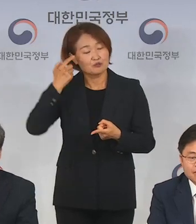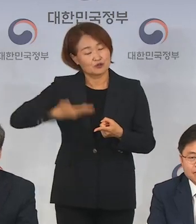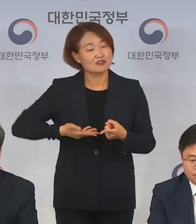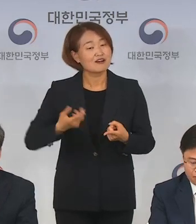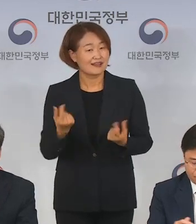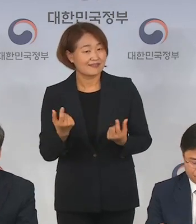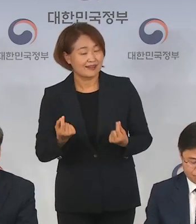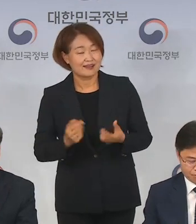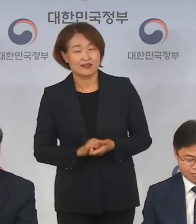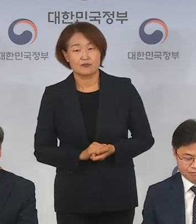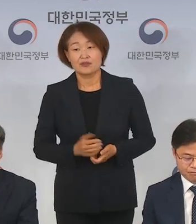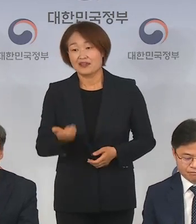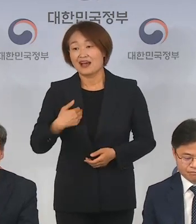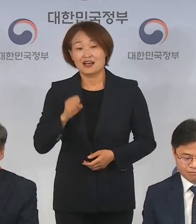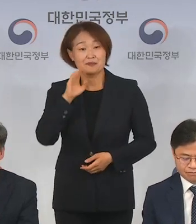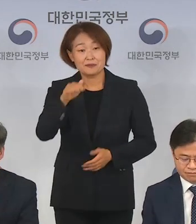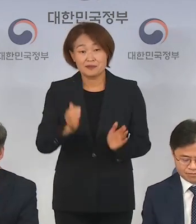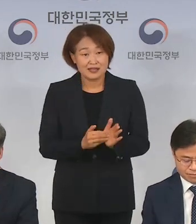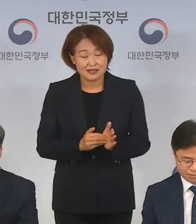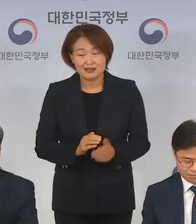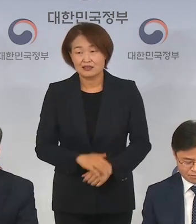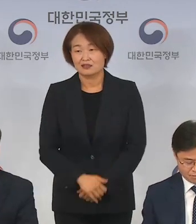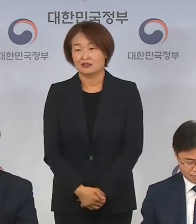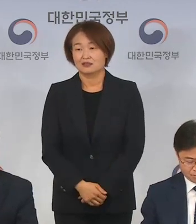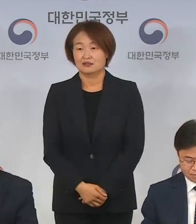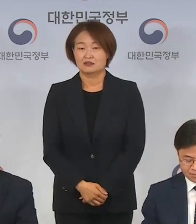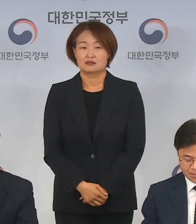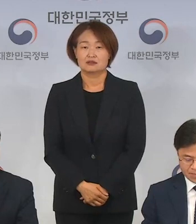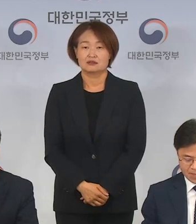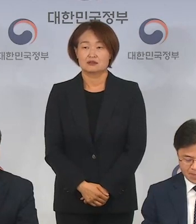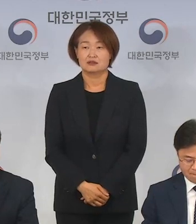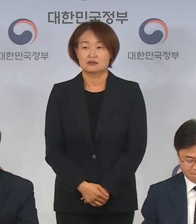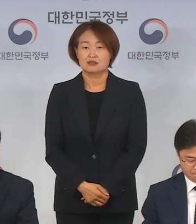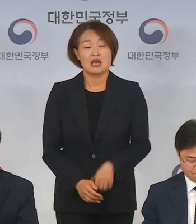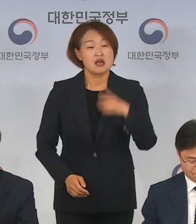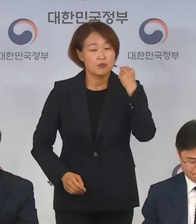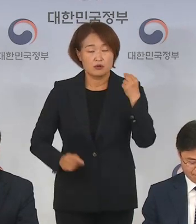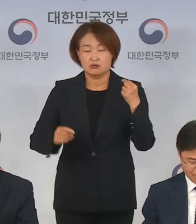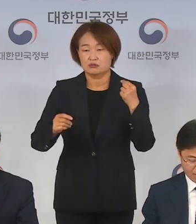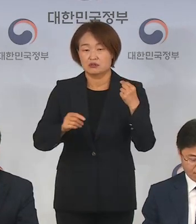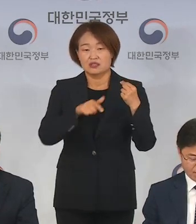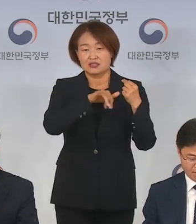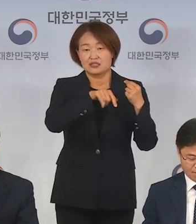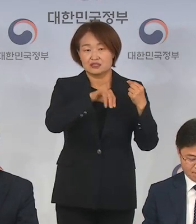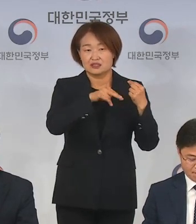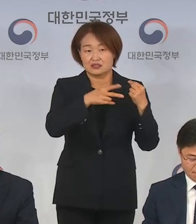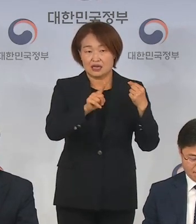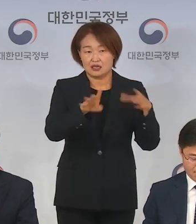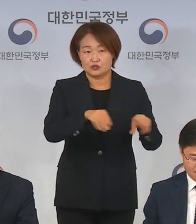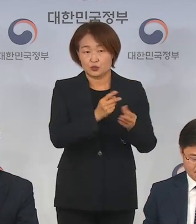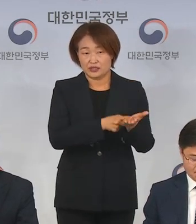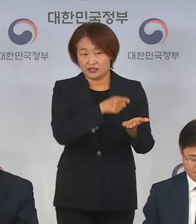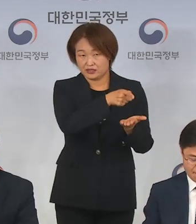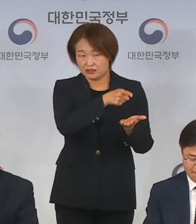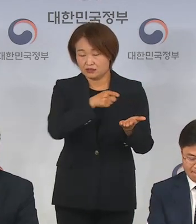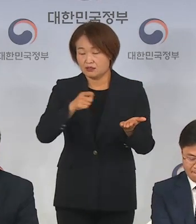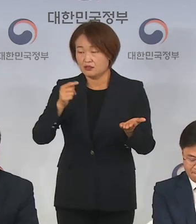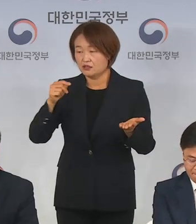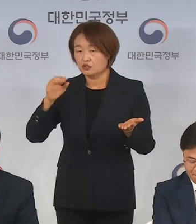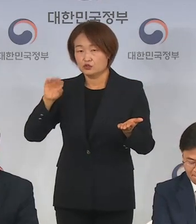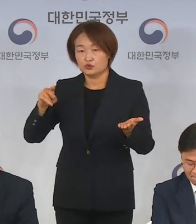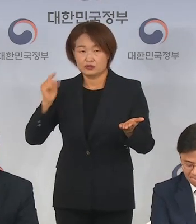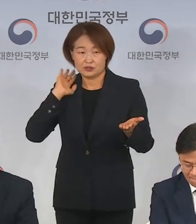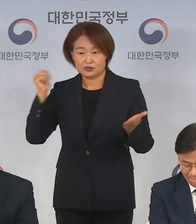제가 아까도 한번 언급을 했습니다만 이 정상회담 때도 기시다 총리께서 기본적으로 이 오염수